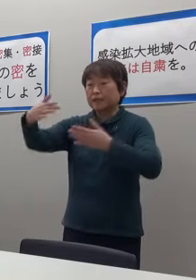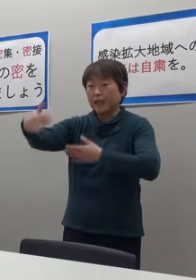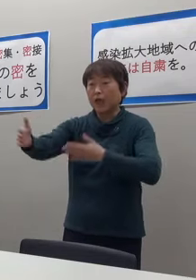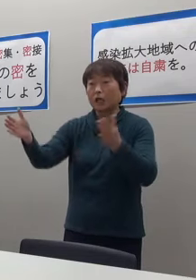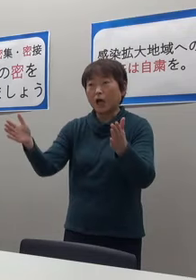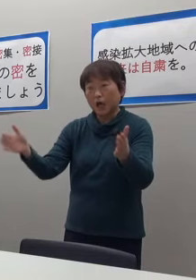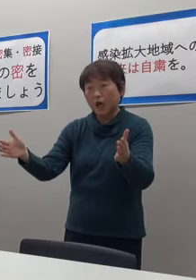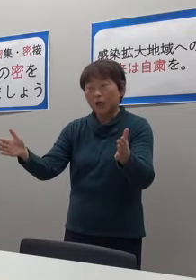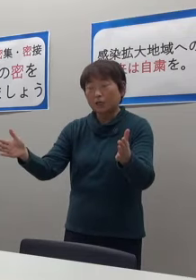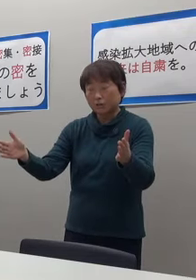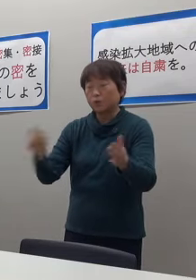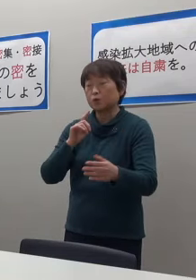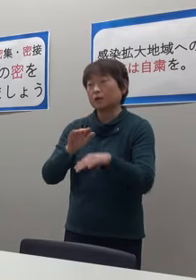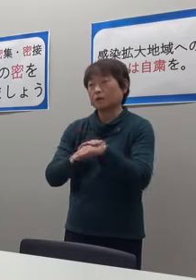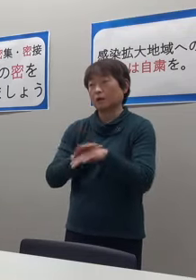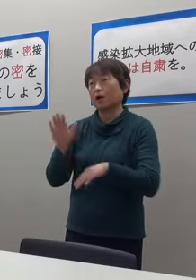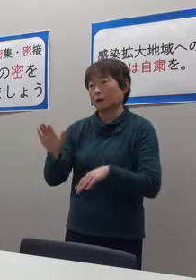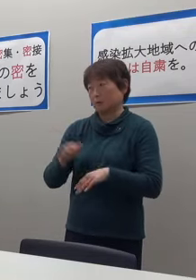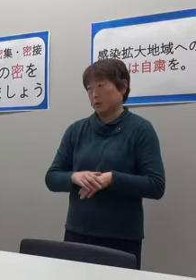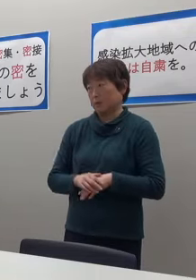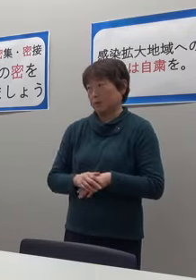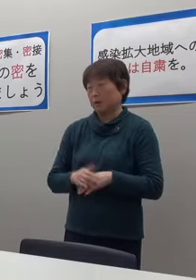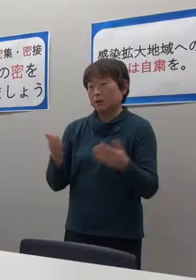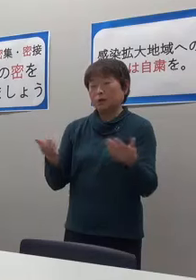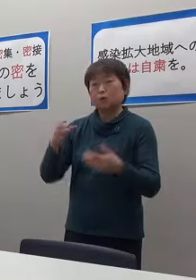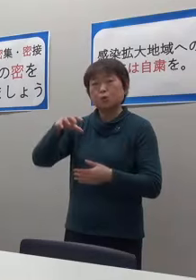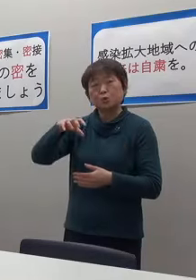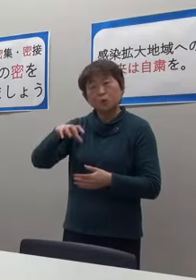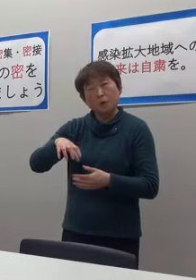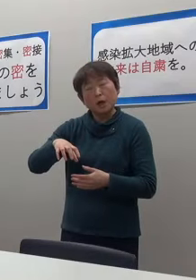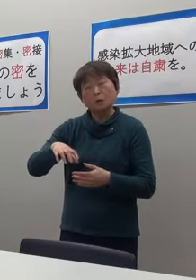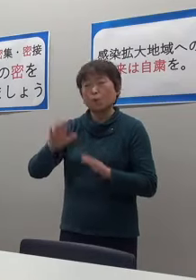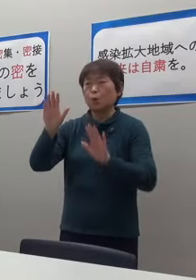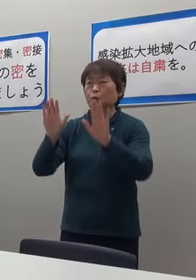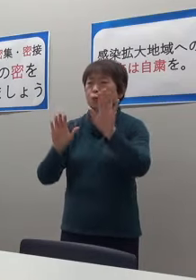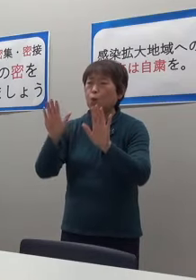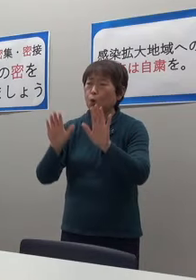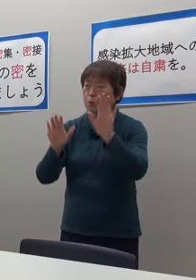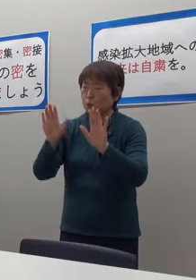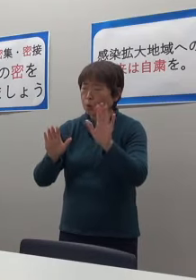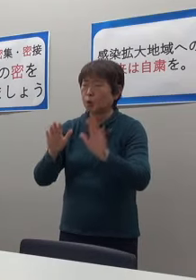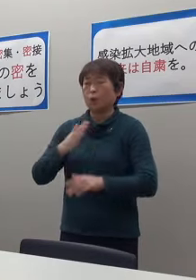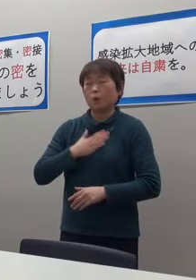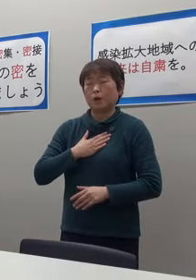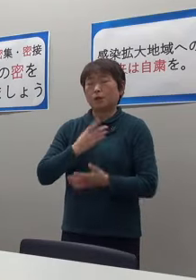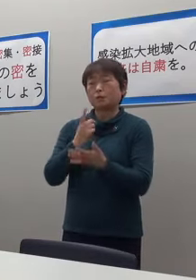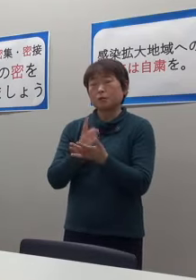とありますが、この職場というのはどういう構造なのか分かる範囲で教えていただきたいんです。このフロアという